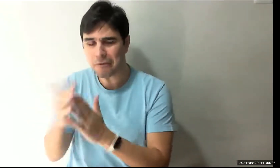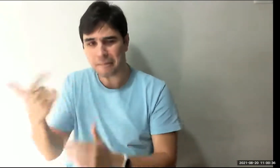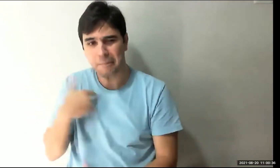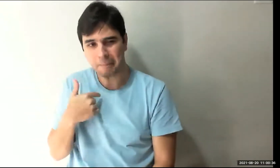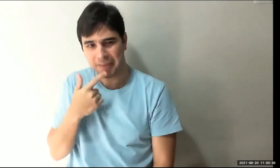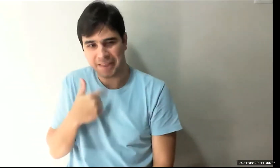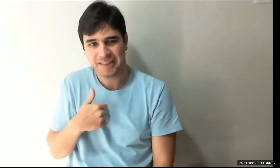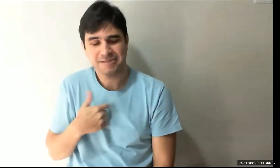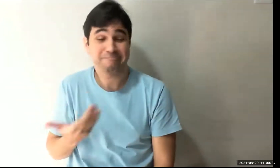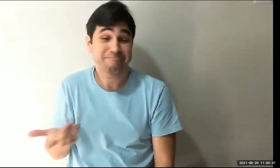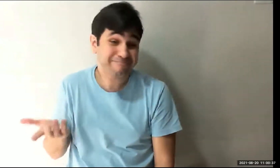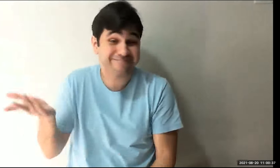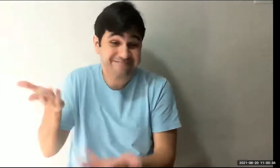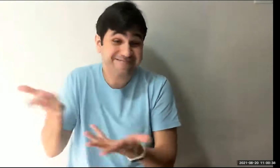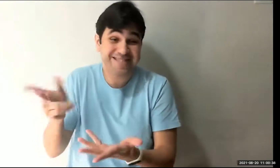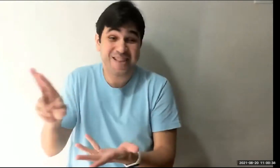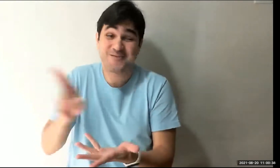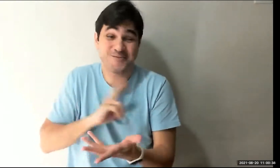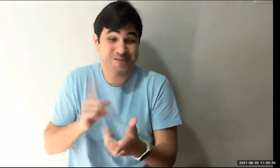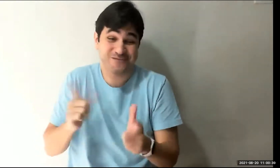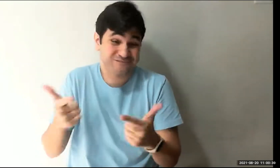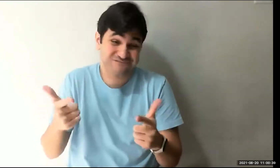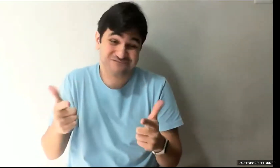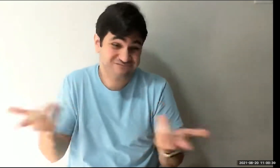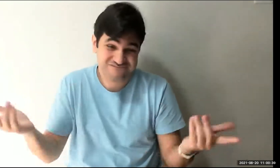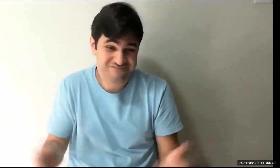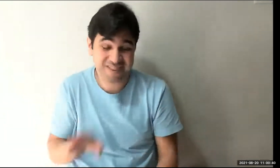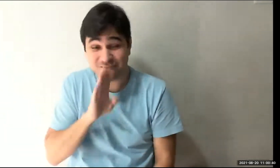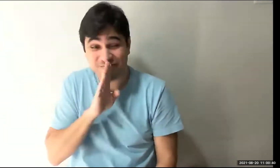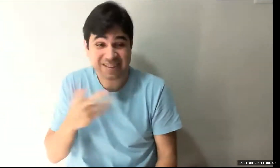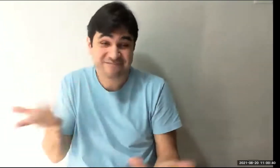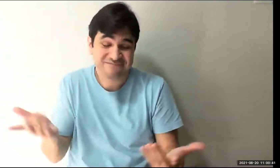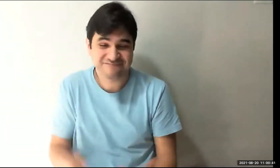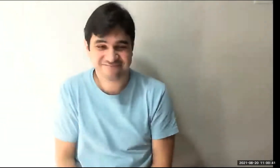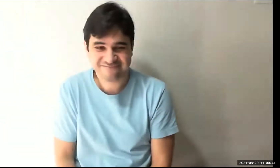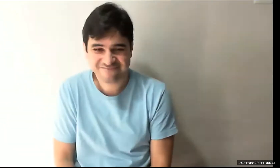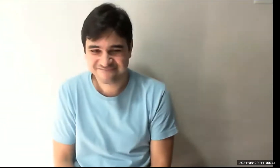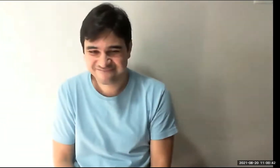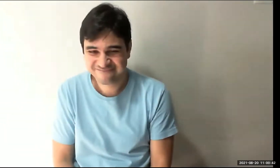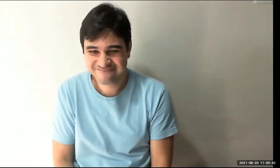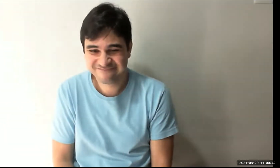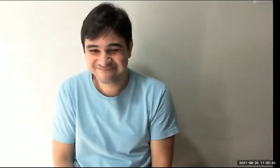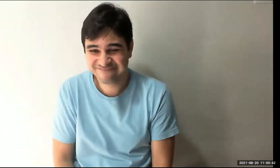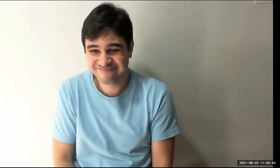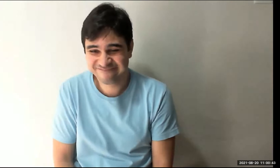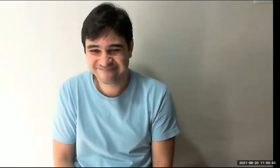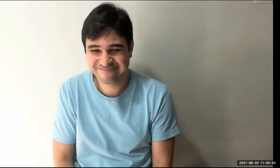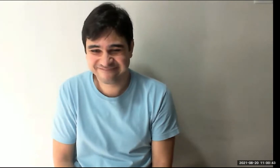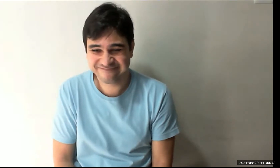divulgar. Olha o que eu coloquei no YouTube, por favor. Eu falo isso para os surdos também. E eu estou aguardando